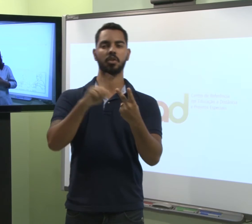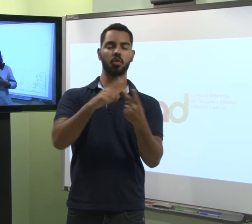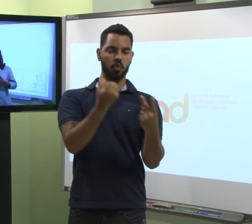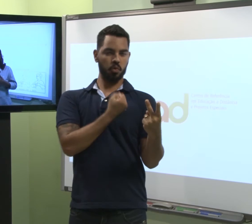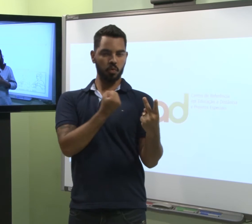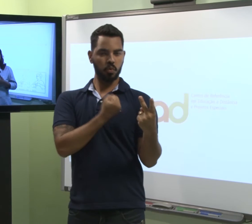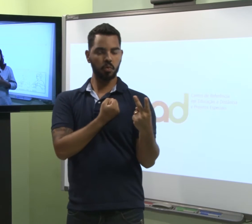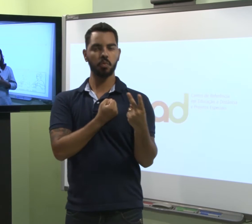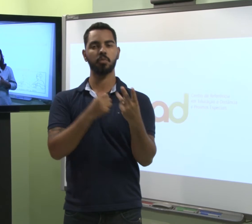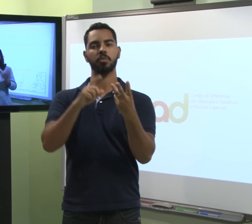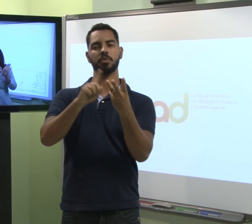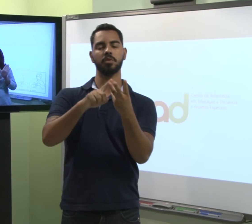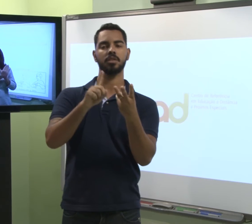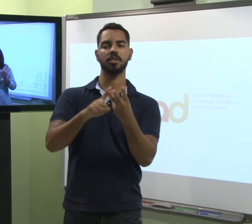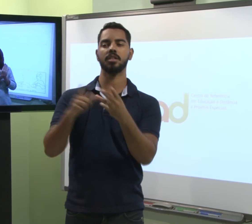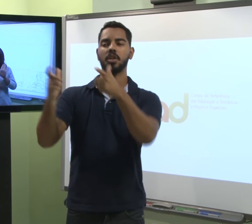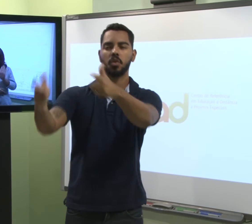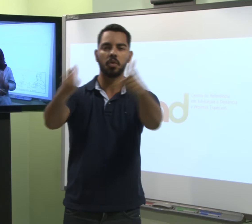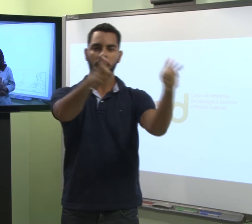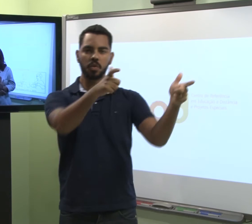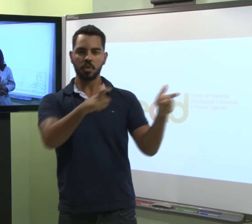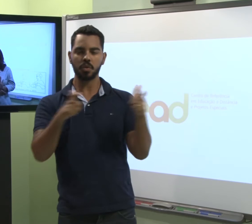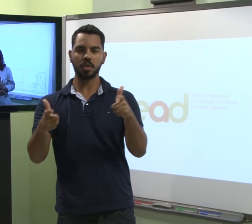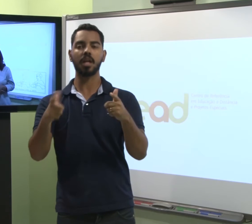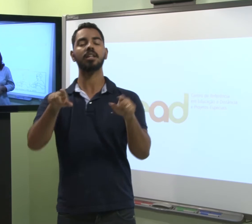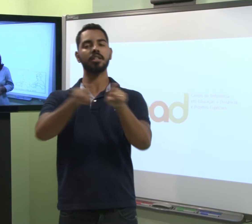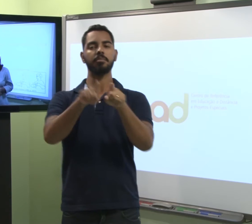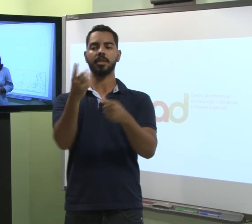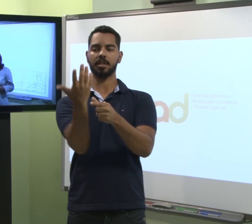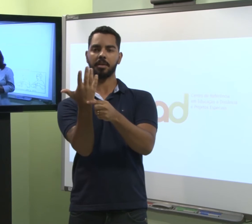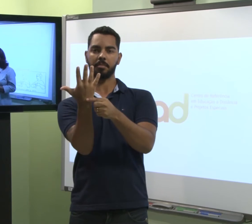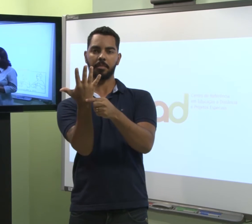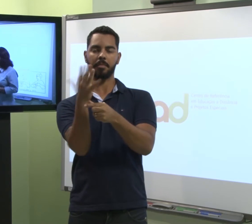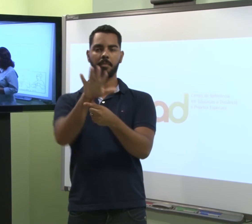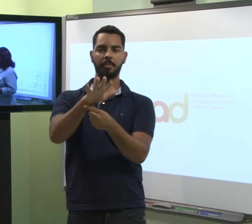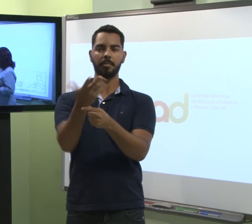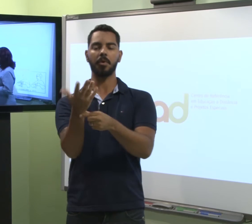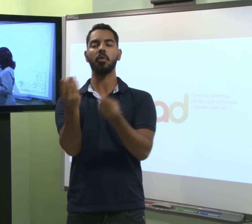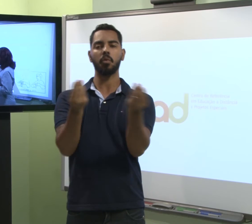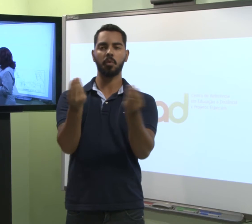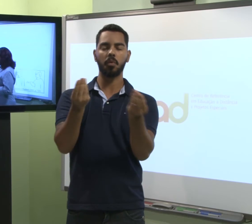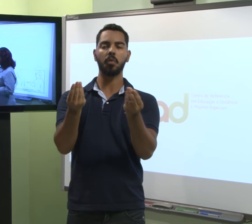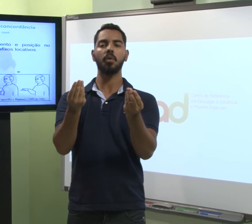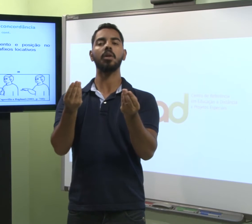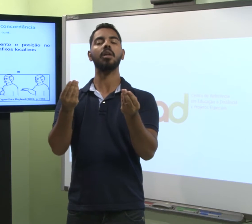mãos e a posição das palmas das mãos.